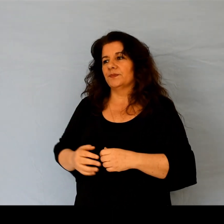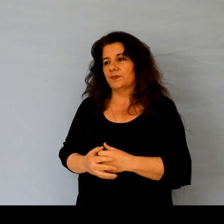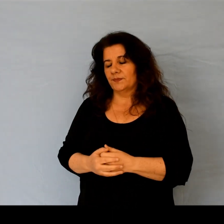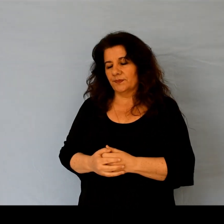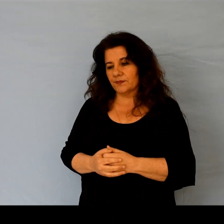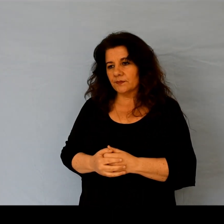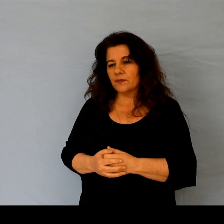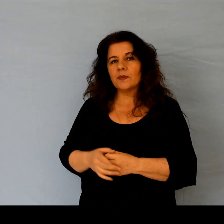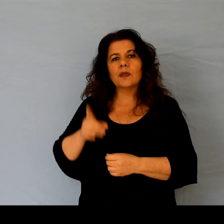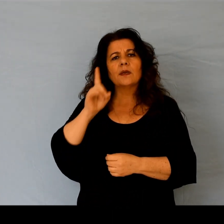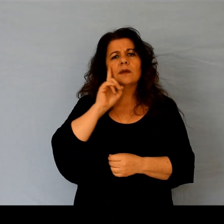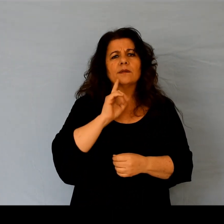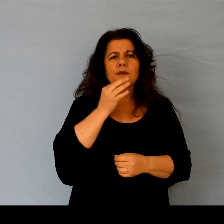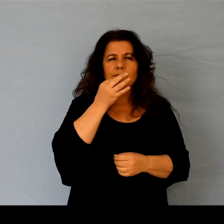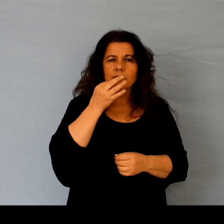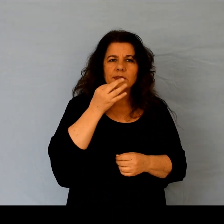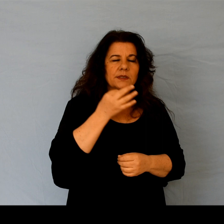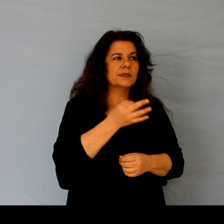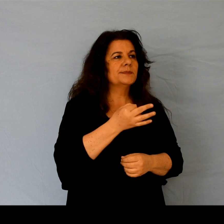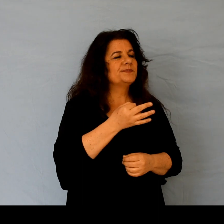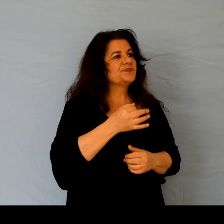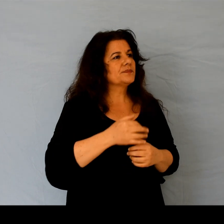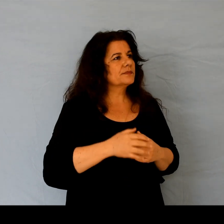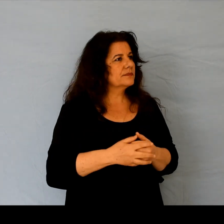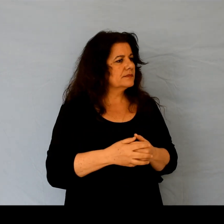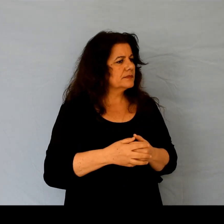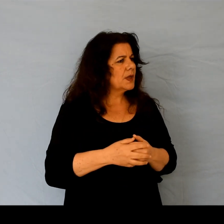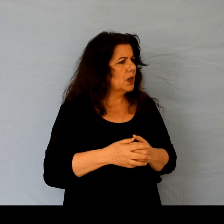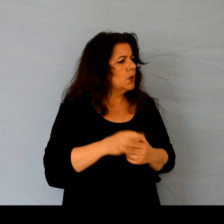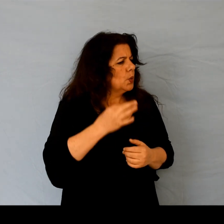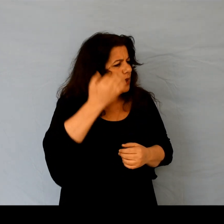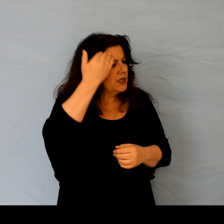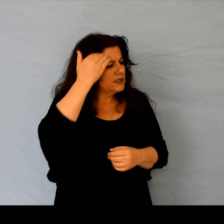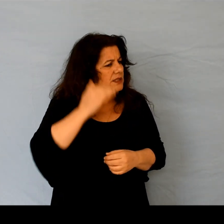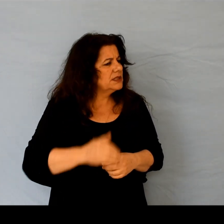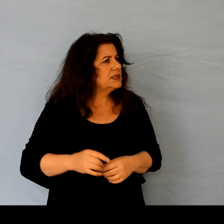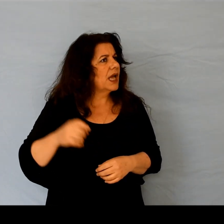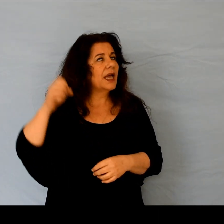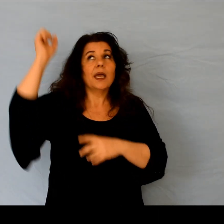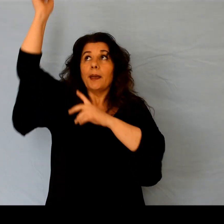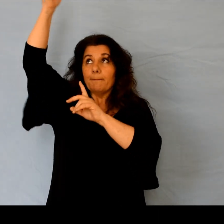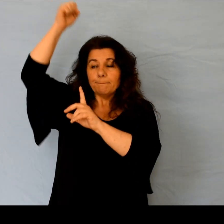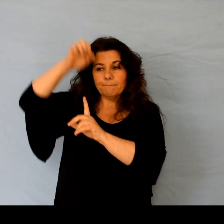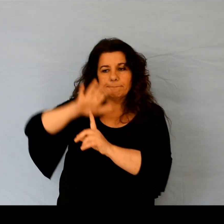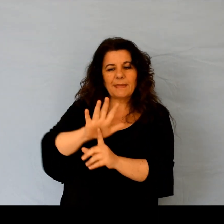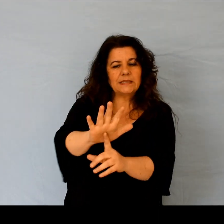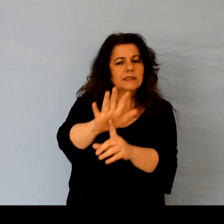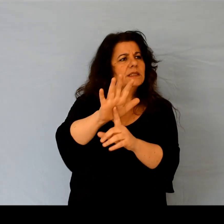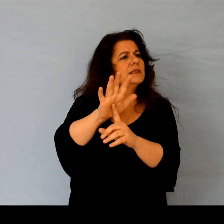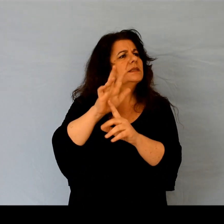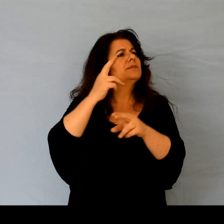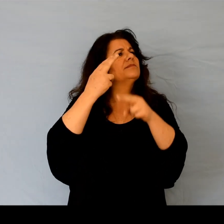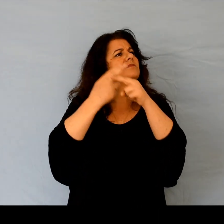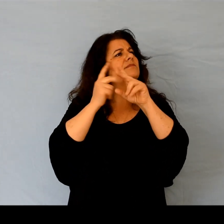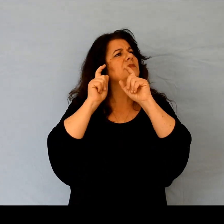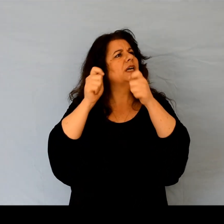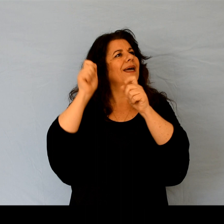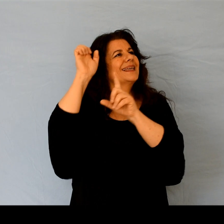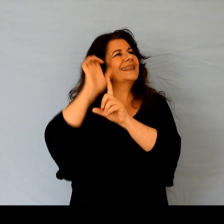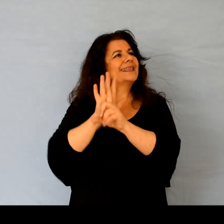La femme lui dit : « Je sais qu'il vient, le Messie, celui qu'on appelle Christ. Quand il